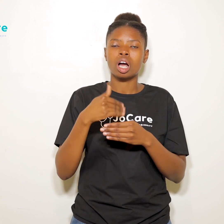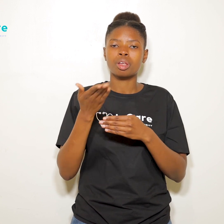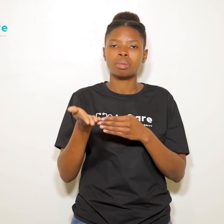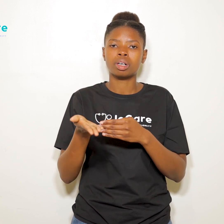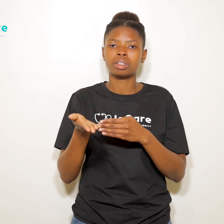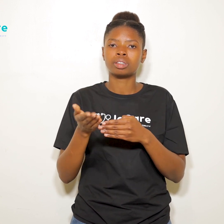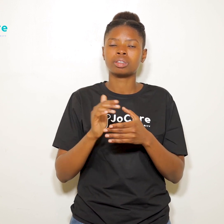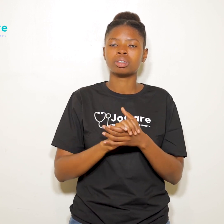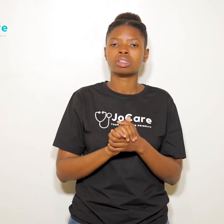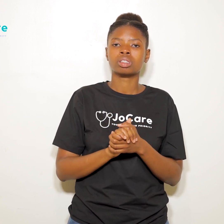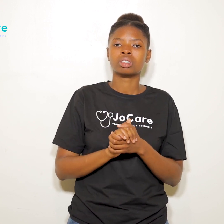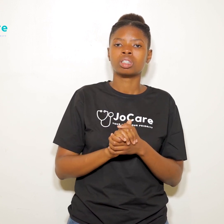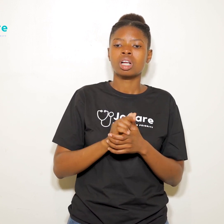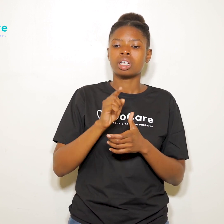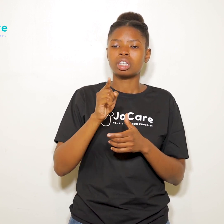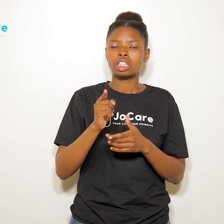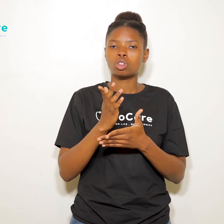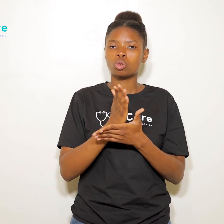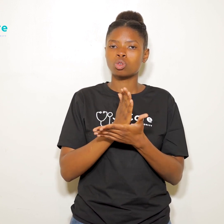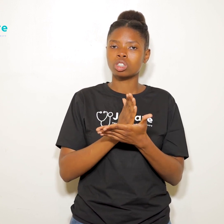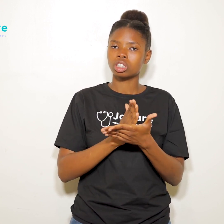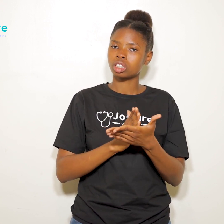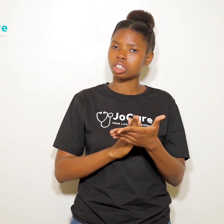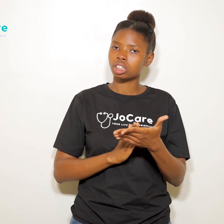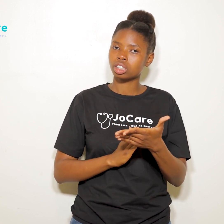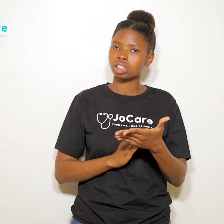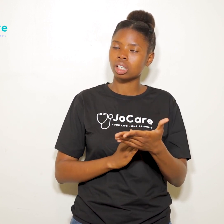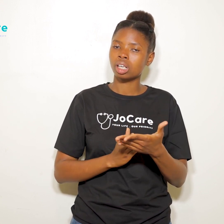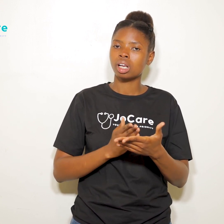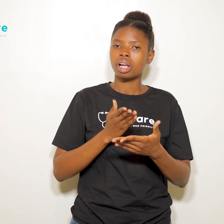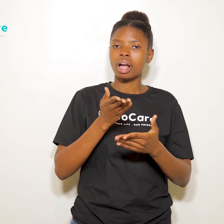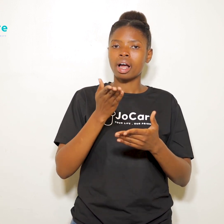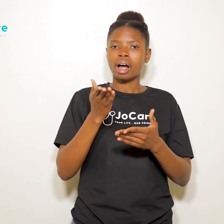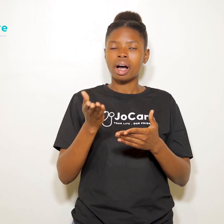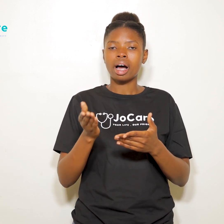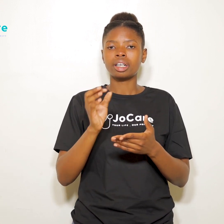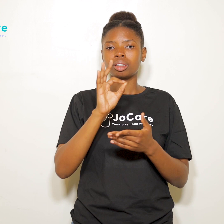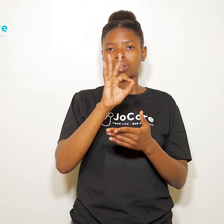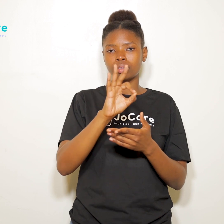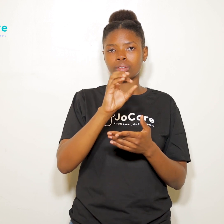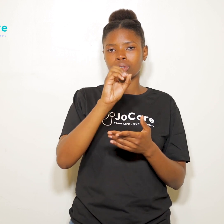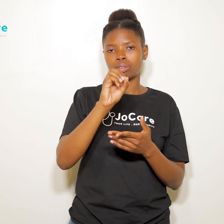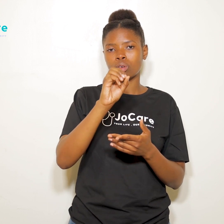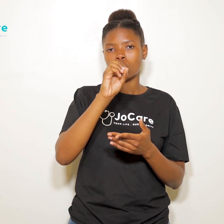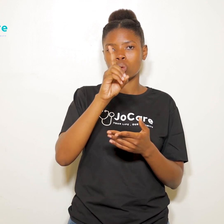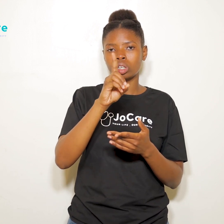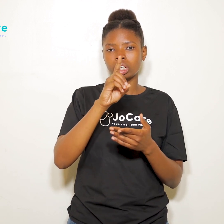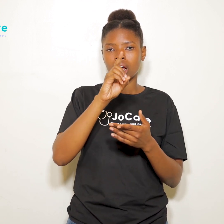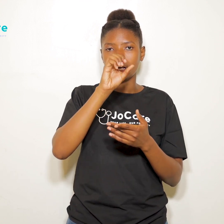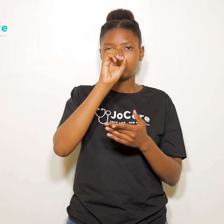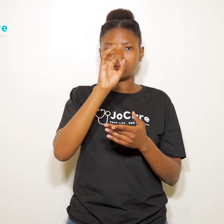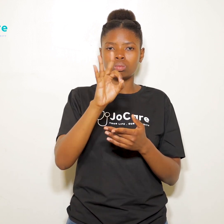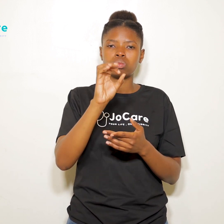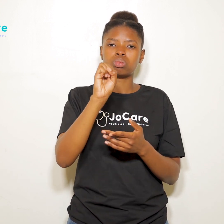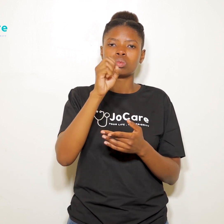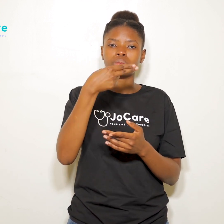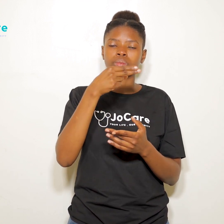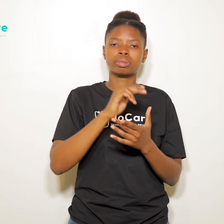rero ni icyo gice hari follicular stimulating hormone iba ari nyinshi, igatuma